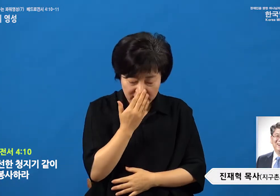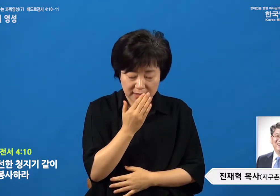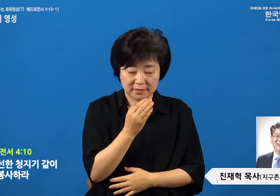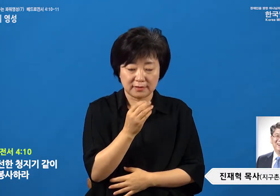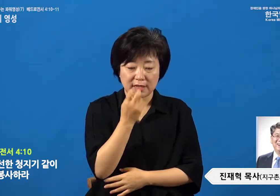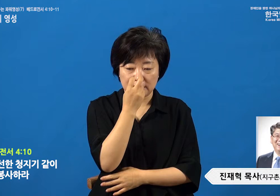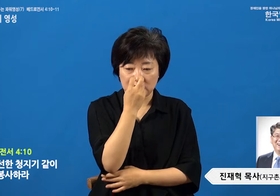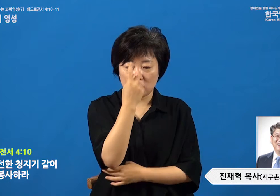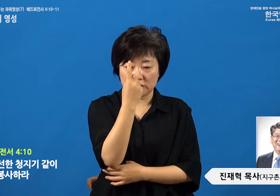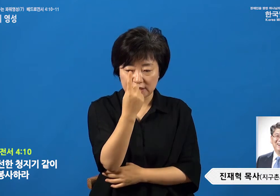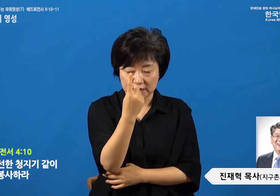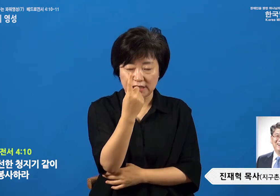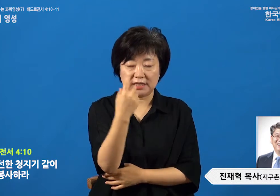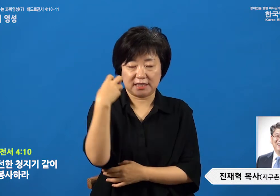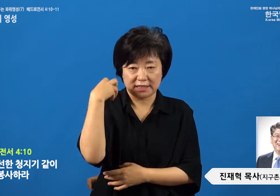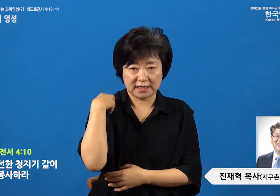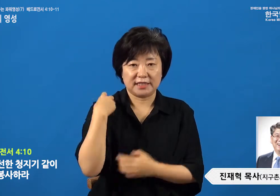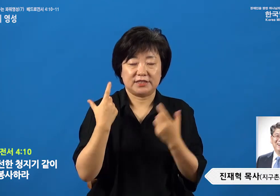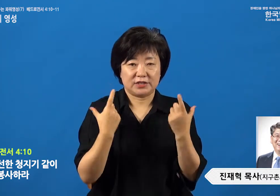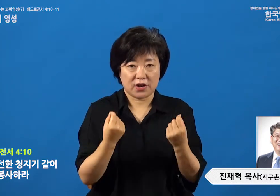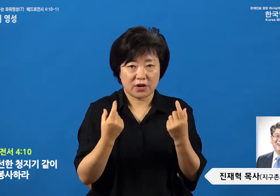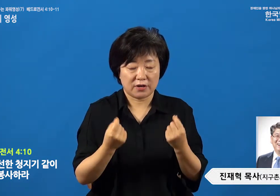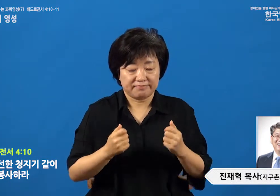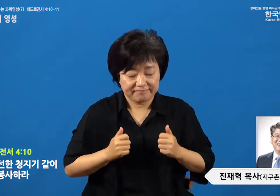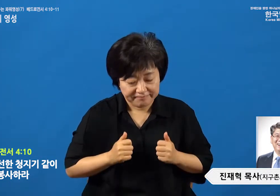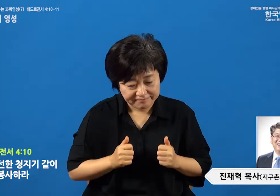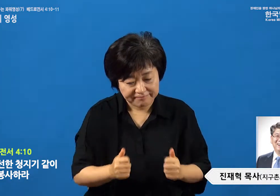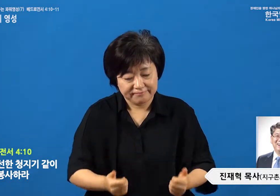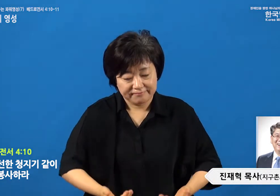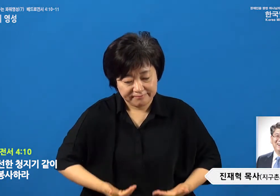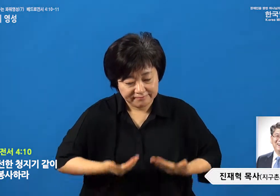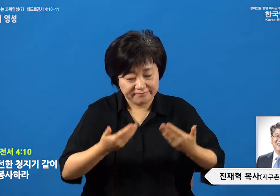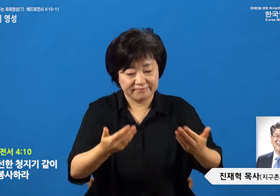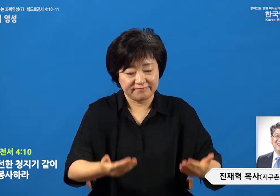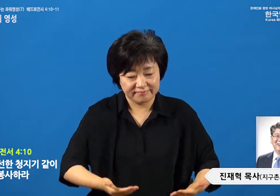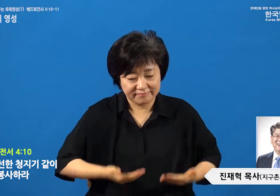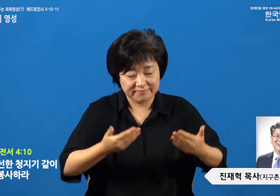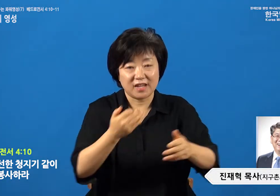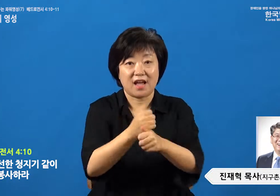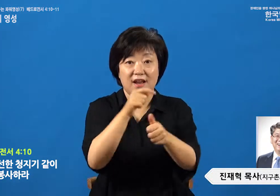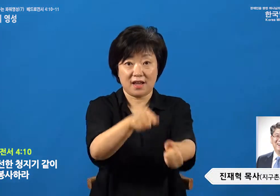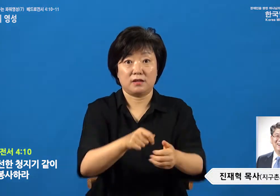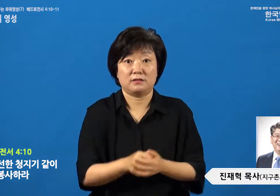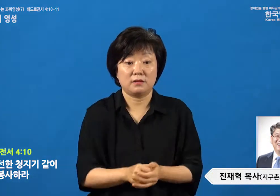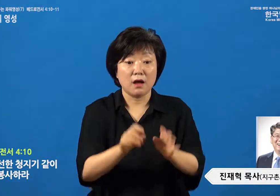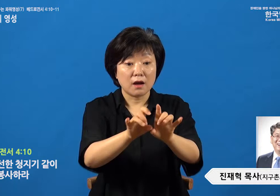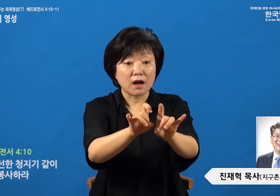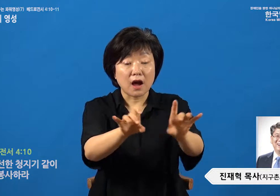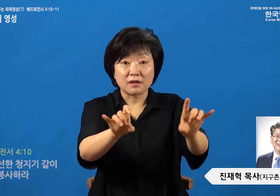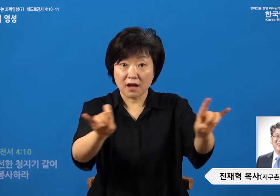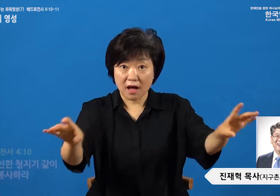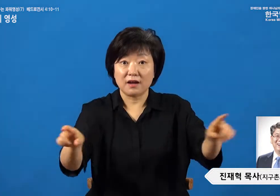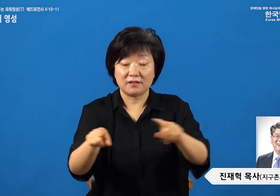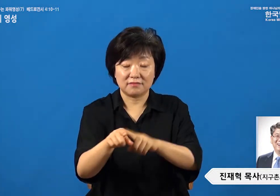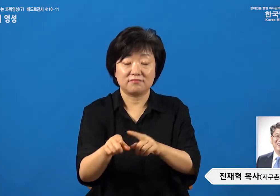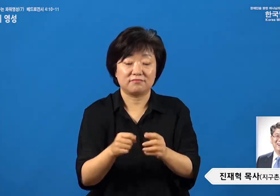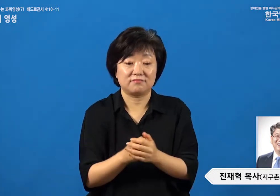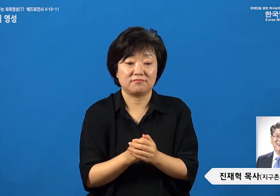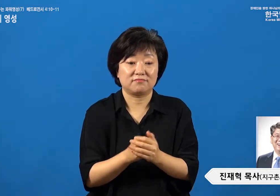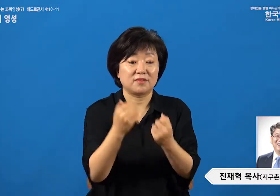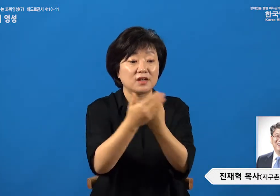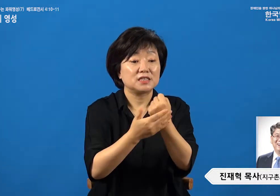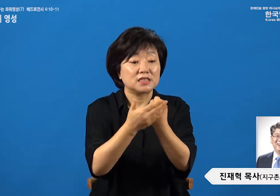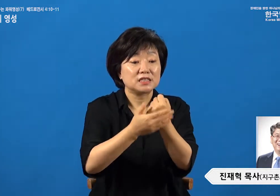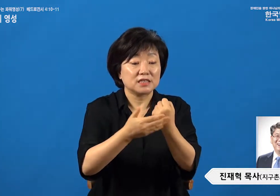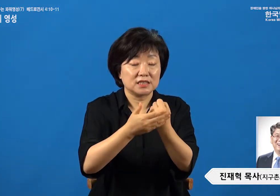서로 봉사하라. 성경은 우리에게 말씀합니다. 각각 은사를 받은 대로 여러 가지 은혜를